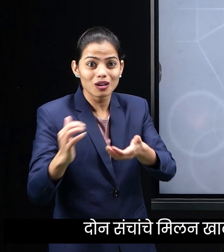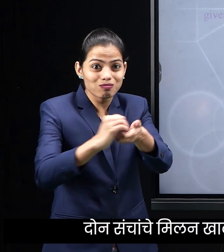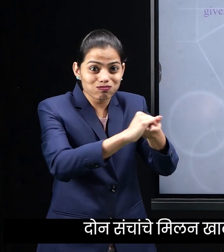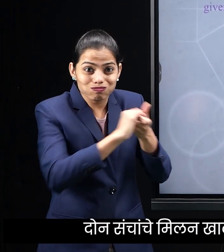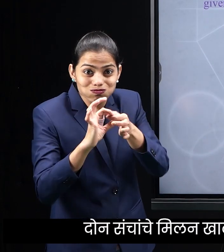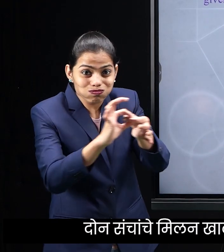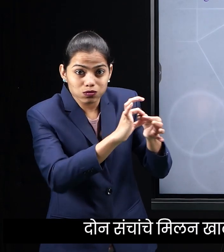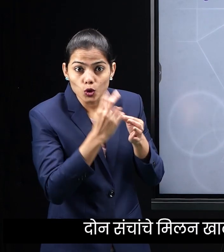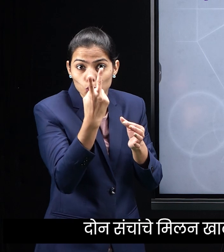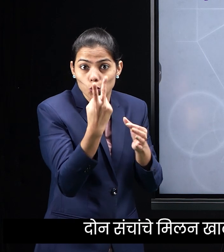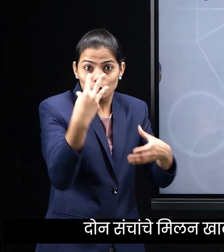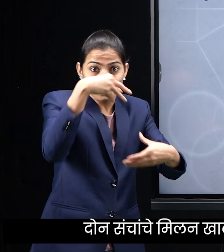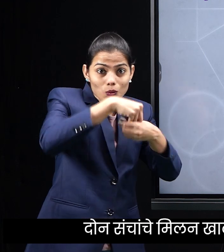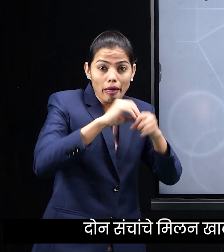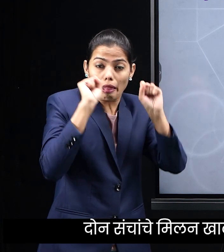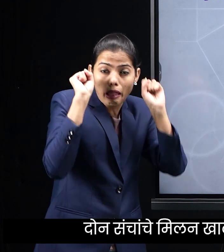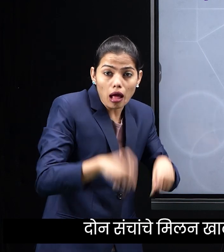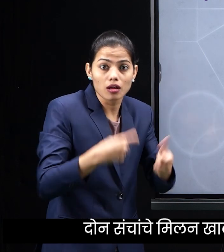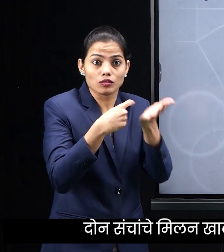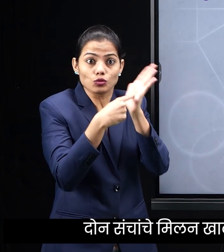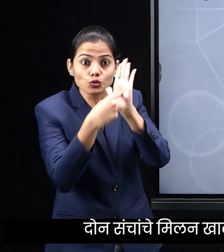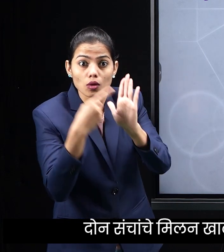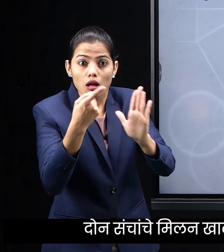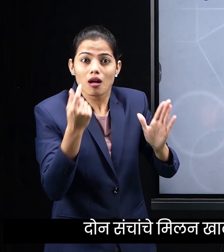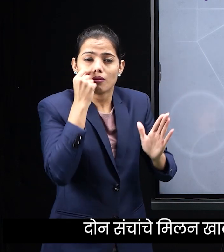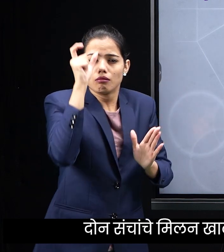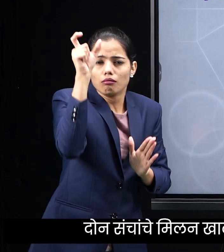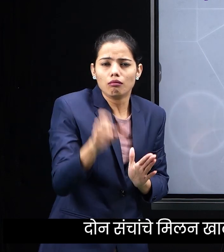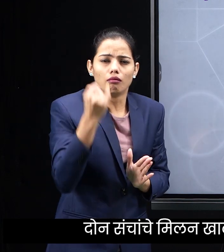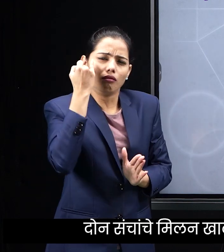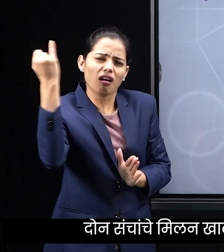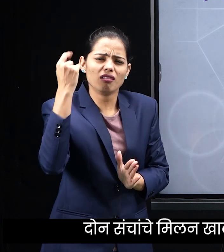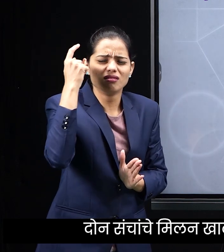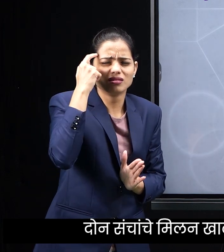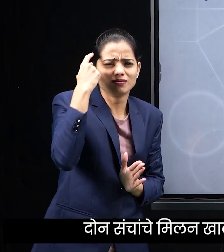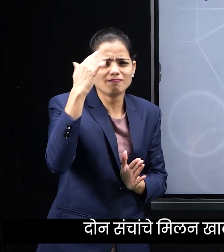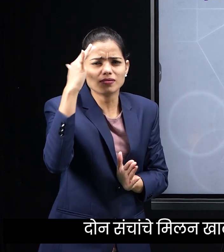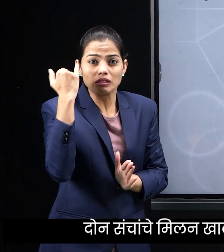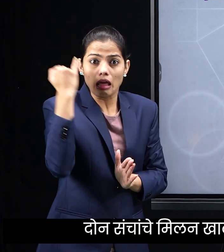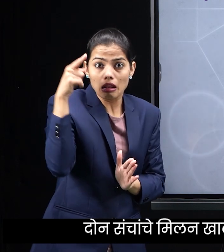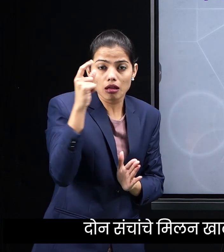दोन संचाचे मिलन खालील प्रमाणे वेहन आकृतीद्वारे दर्शविले जाऊ